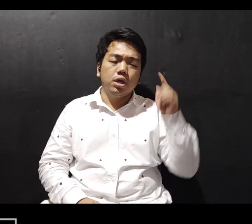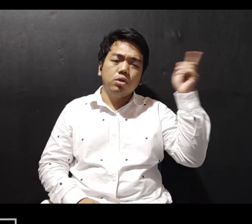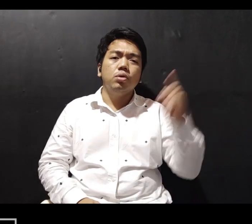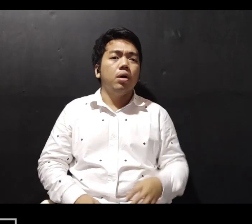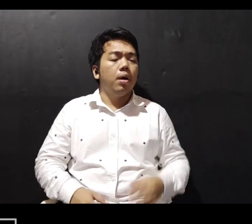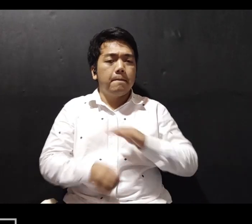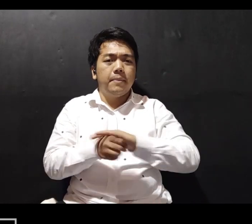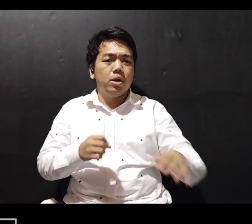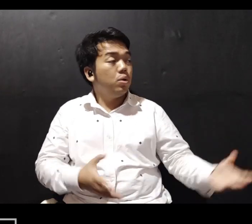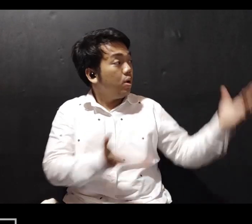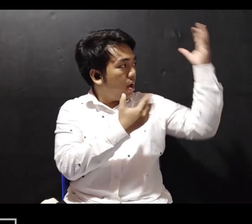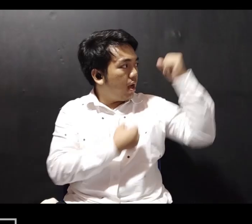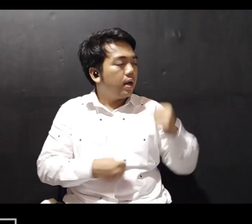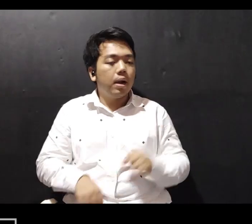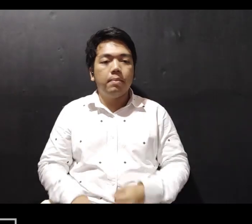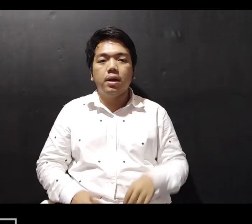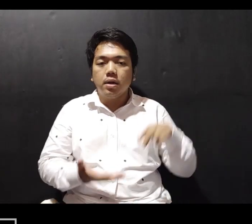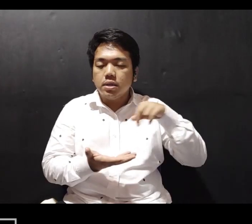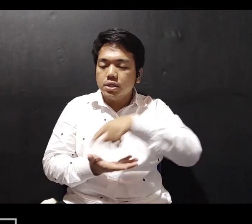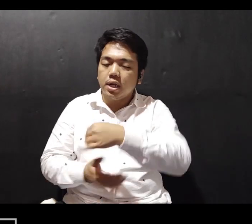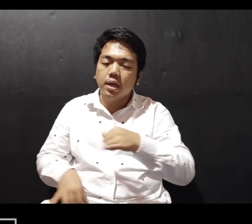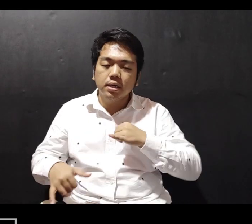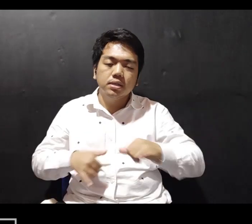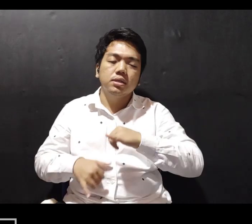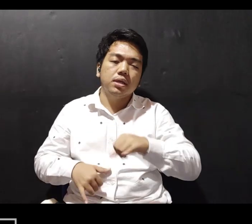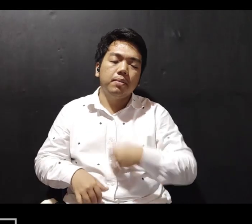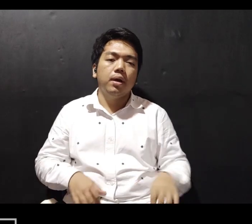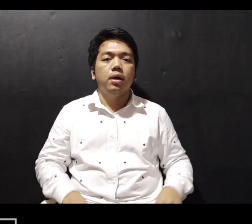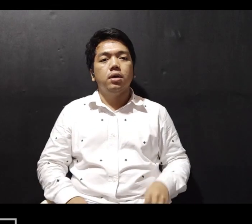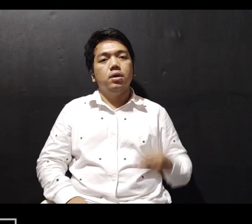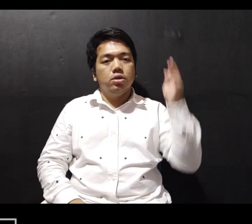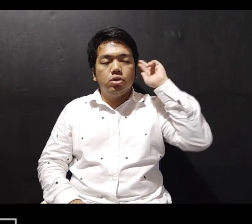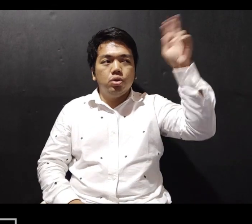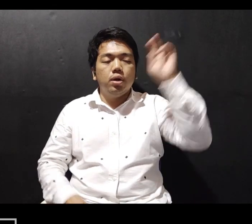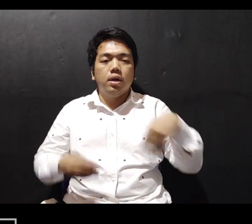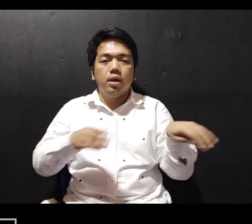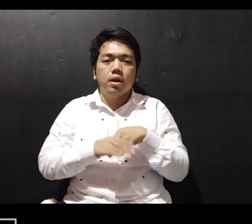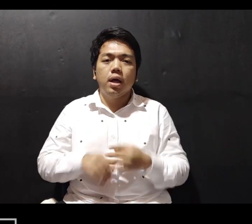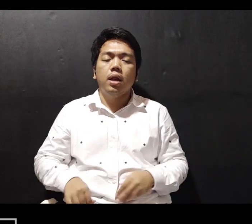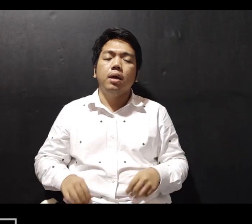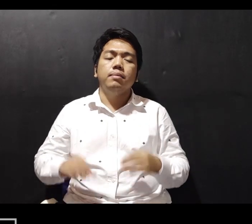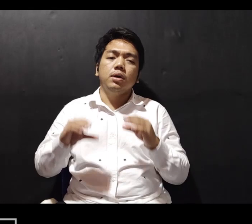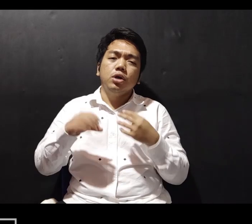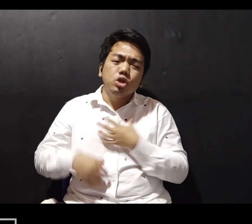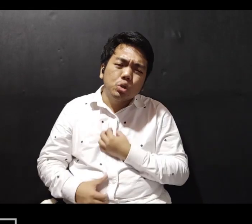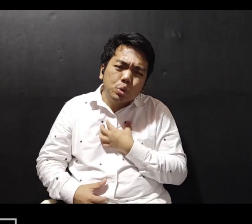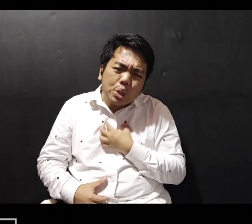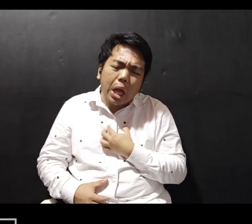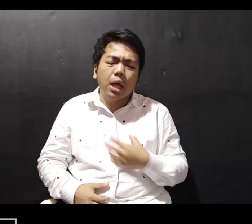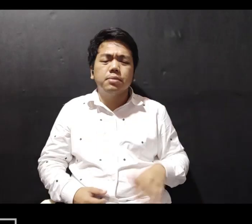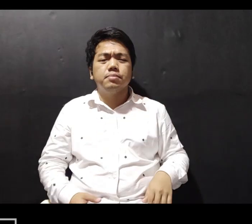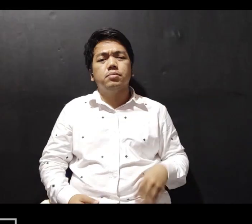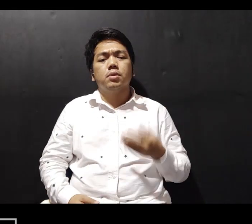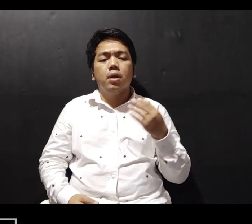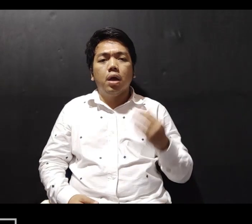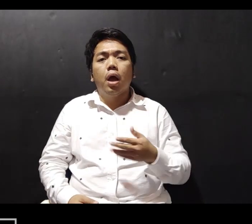harapan. Berjalan bersama dengan Tuhan dalam masa-masa sulit. Berjalan bersama dengan Dia, engkau akan lebih daripada pemenang. Engkau